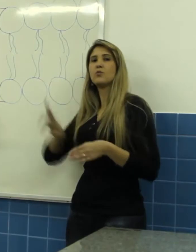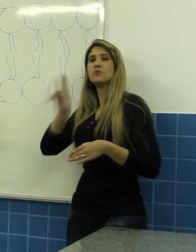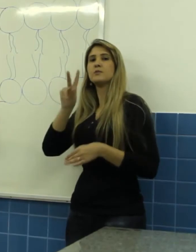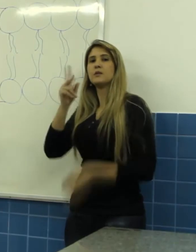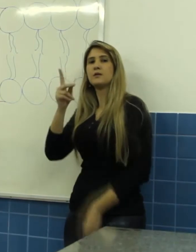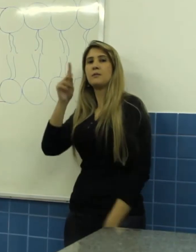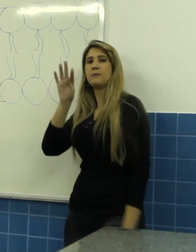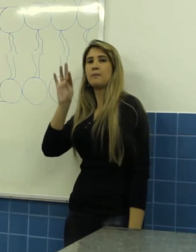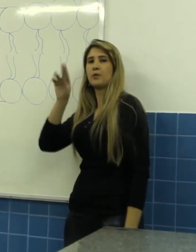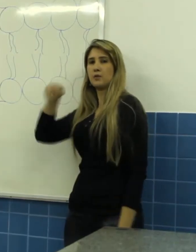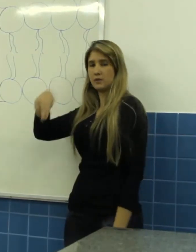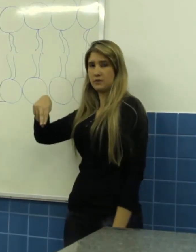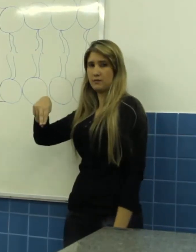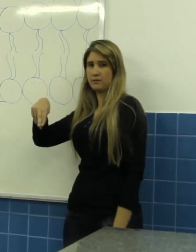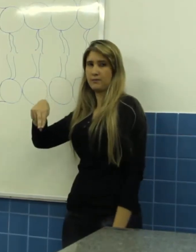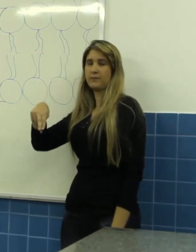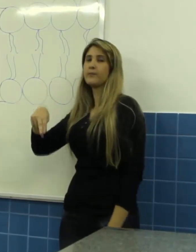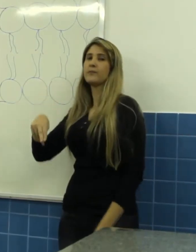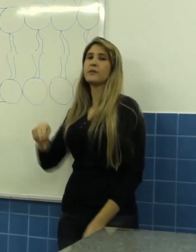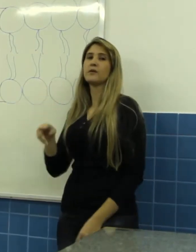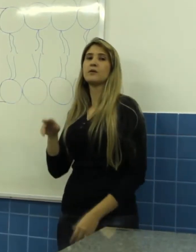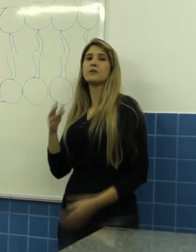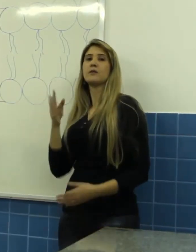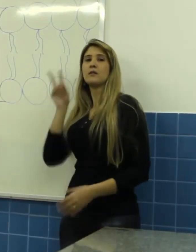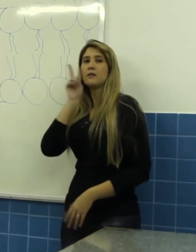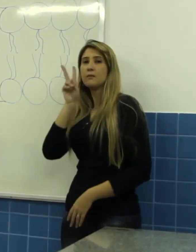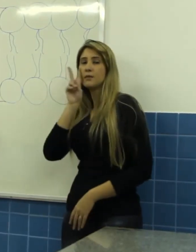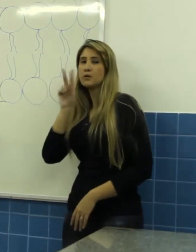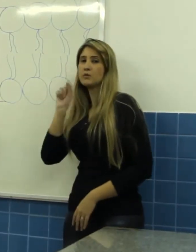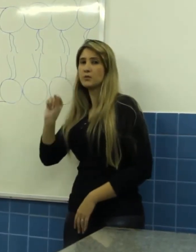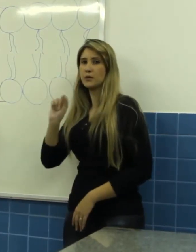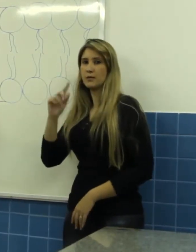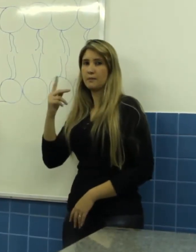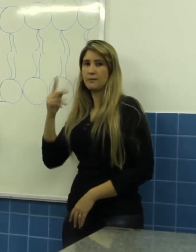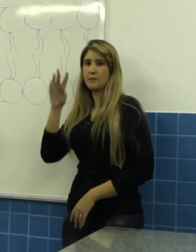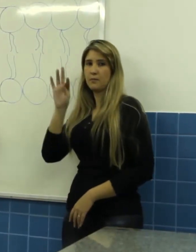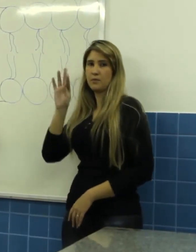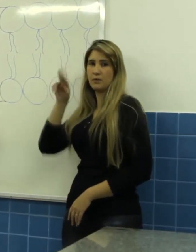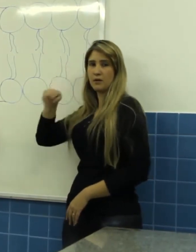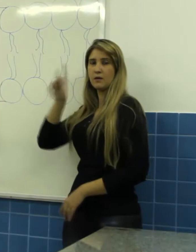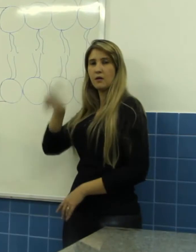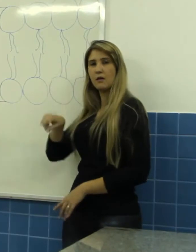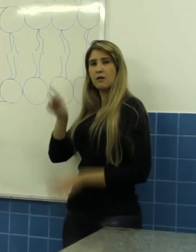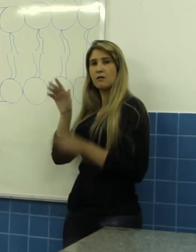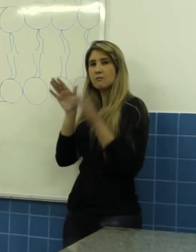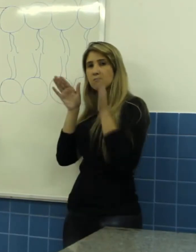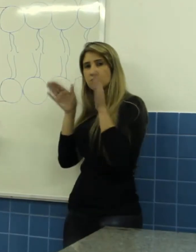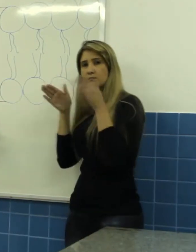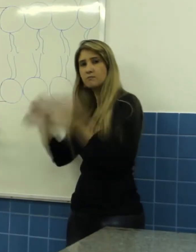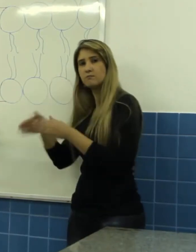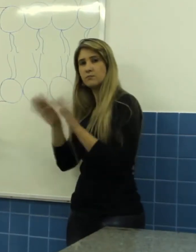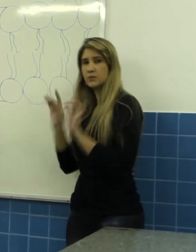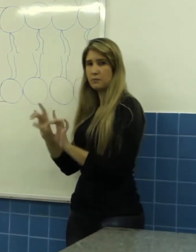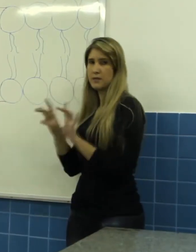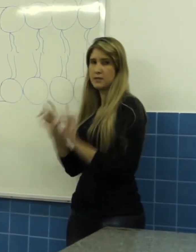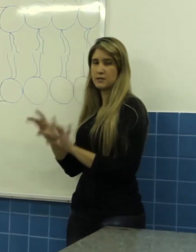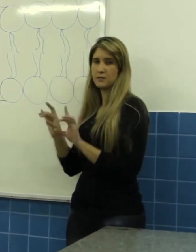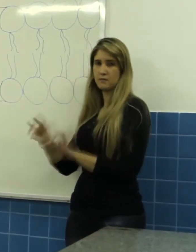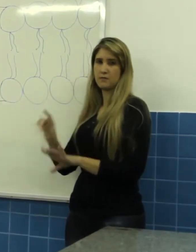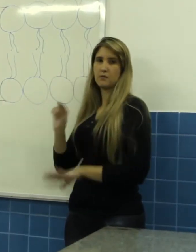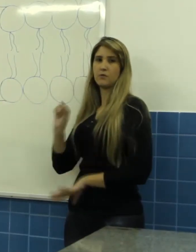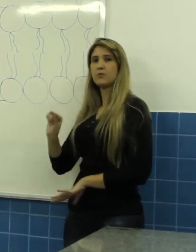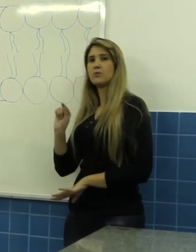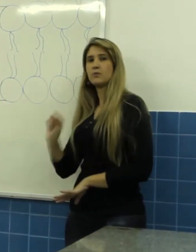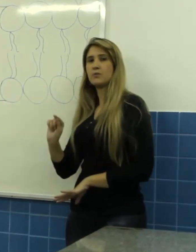proteínas. Lembrando que essas proteínas, elas são altamente específicas, ou seja, elas